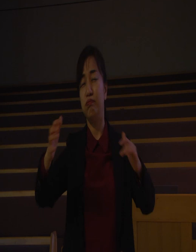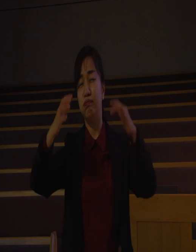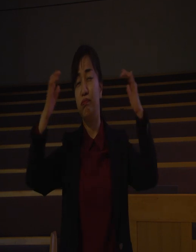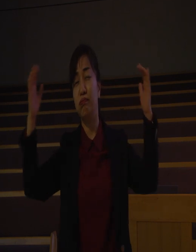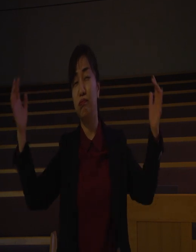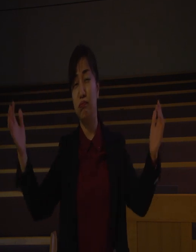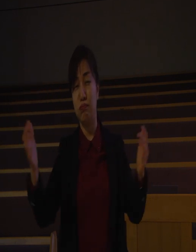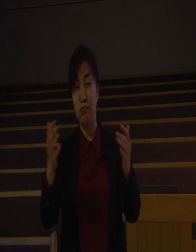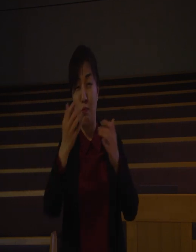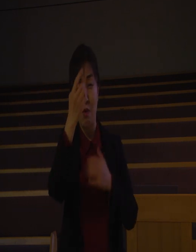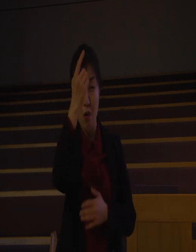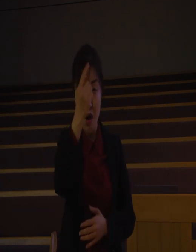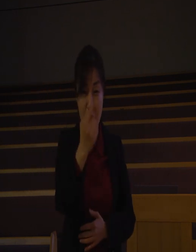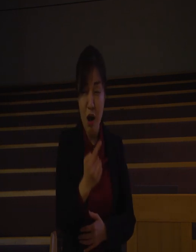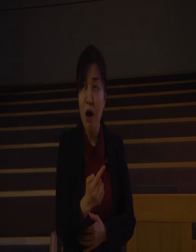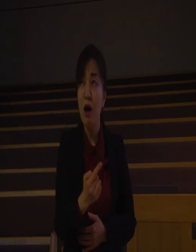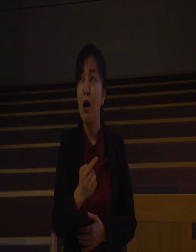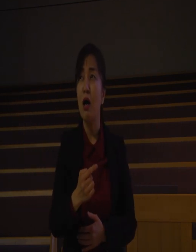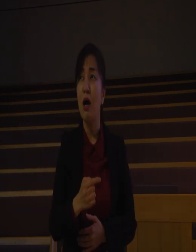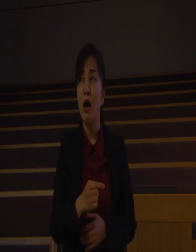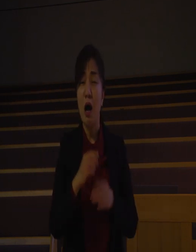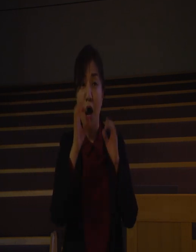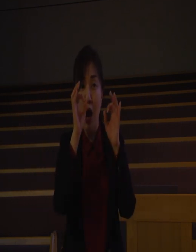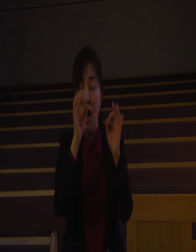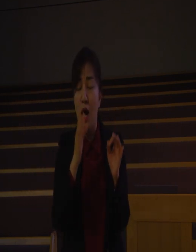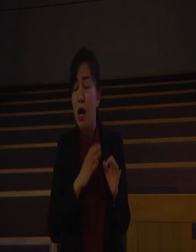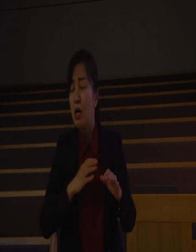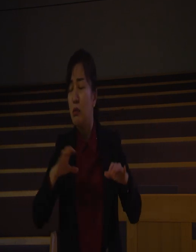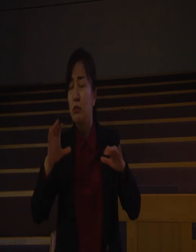괴로워서 풍랑이 일면